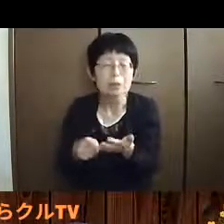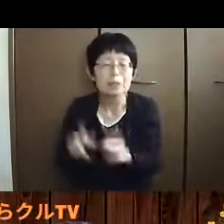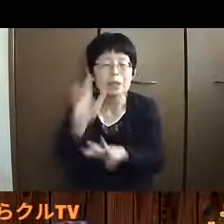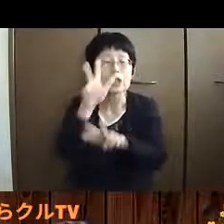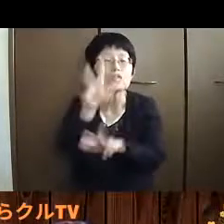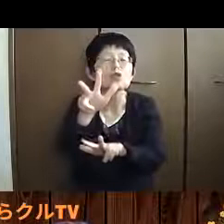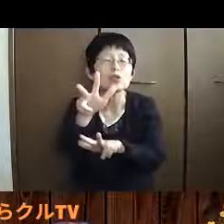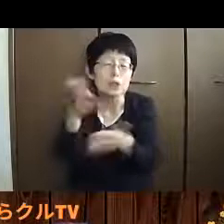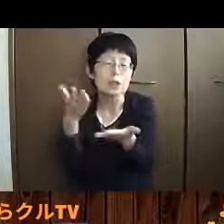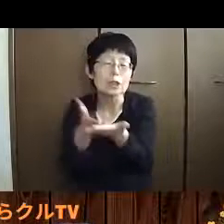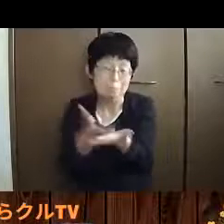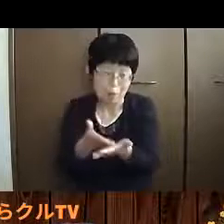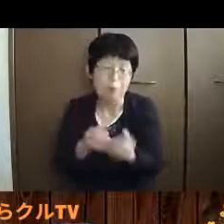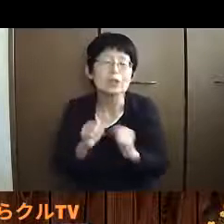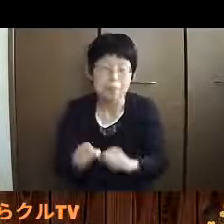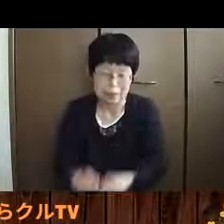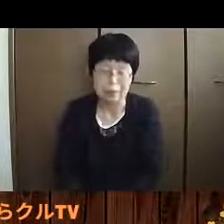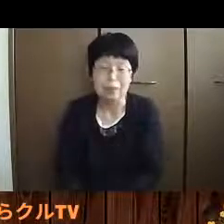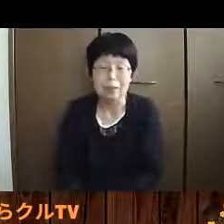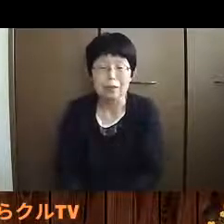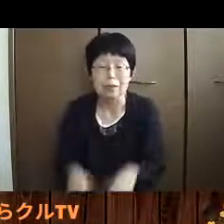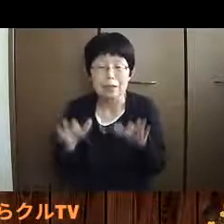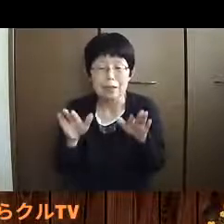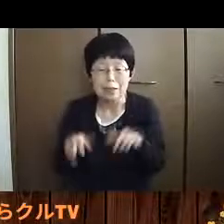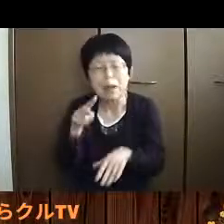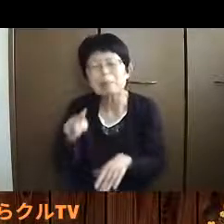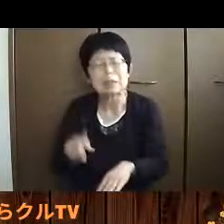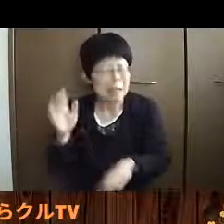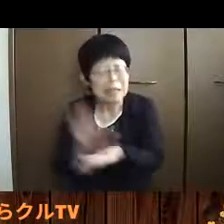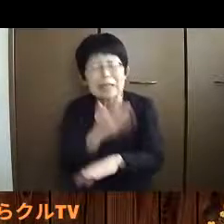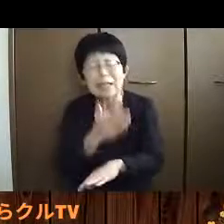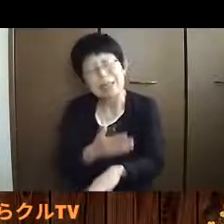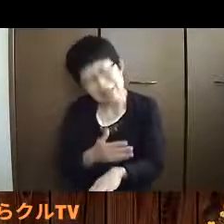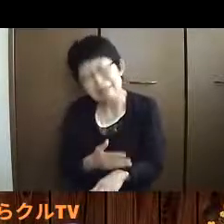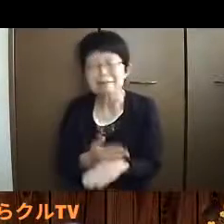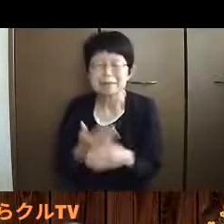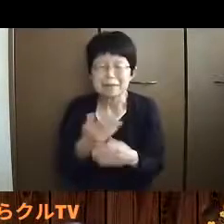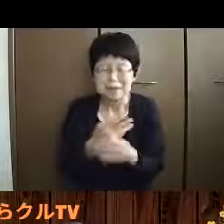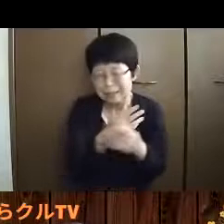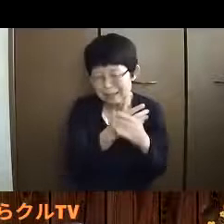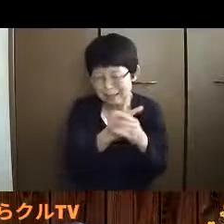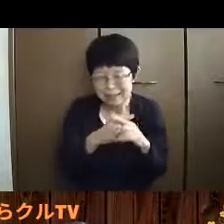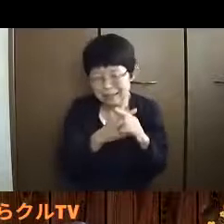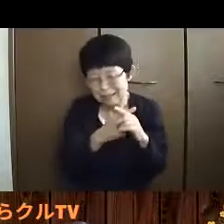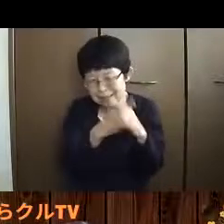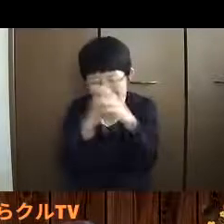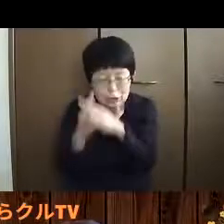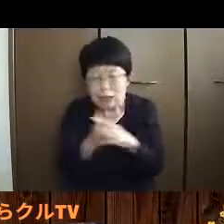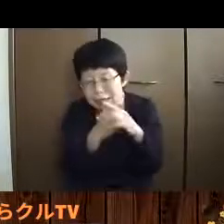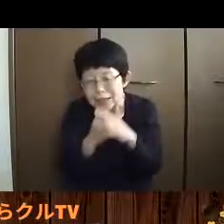ていました。今見たらものすごく下手ですが、恥ずかしいですが、ルールの説明としては悪くないかなと。全然下手